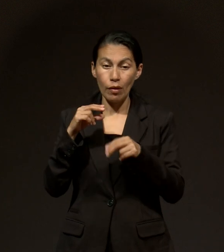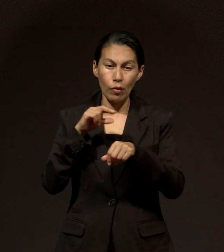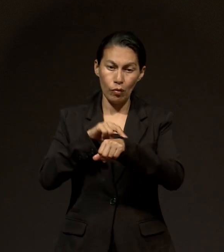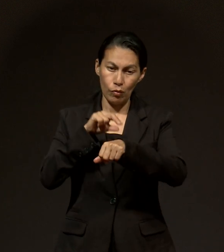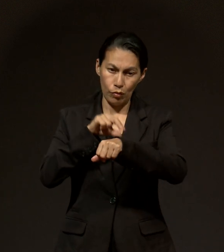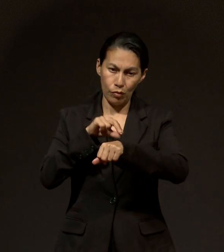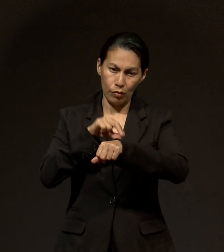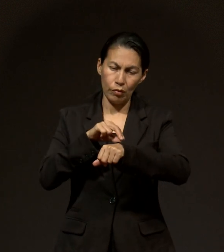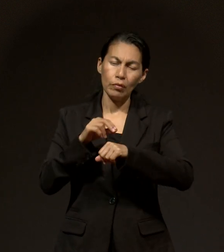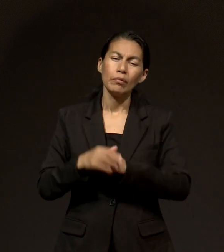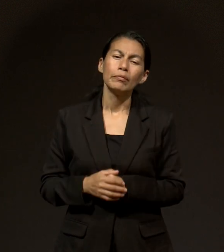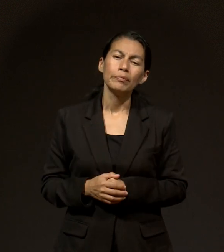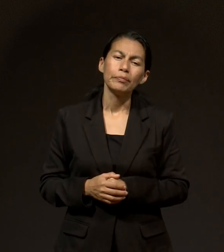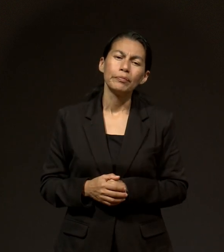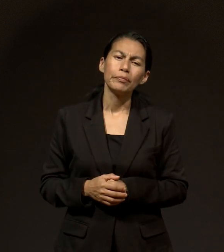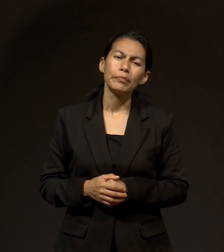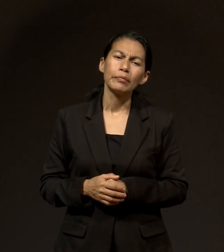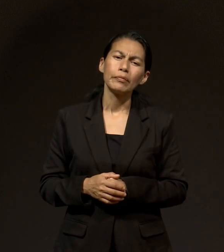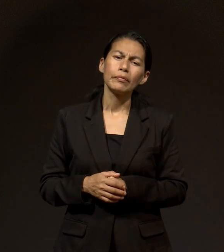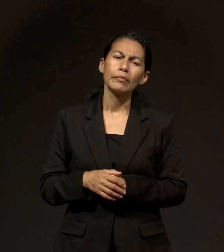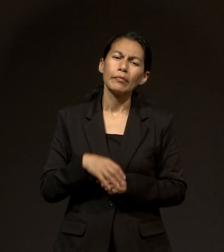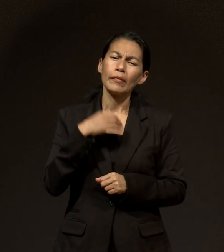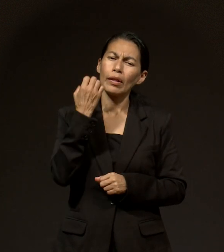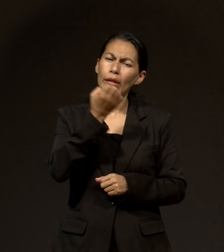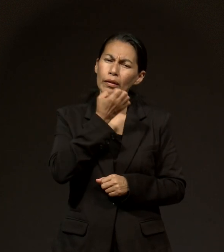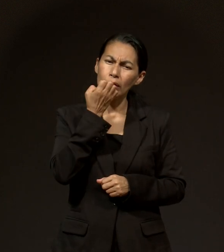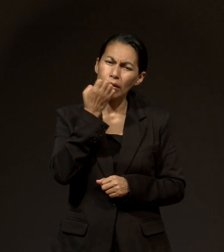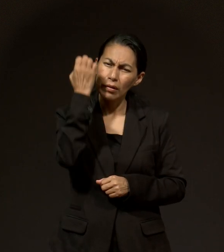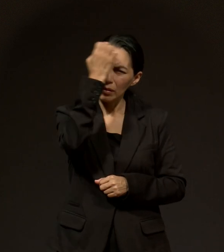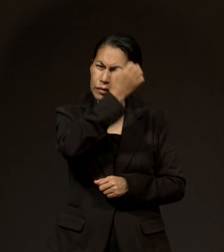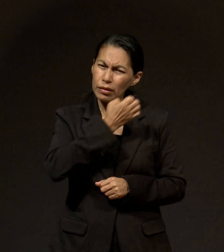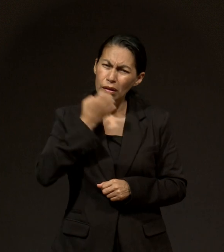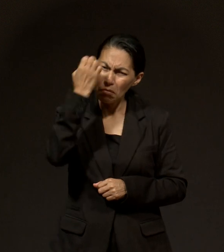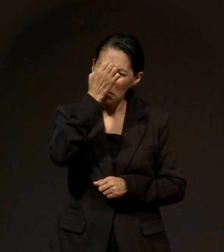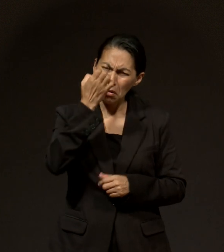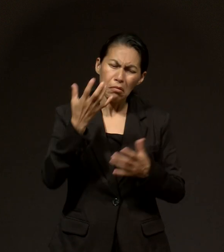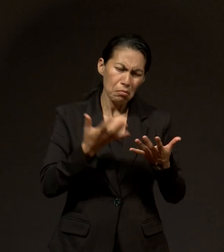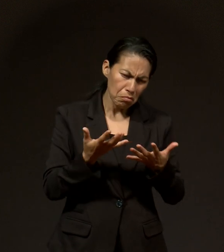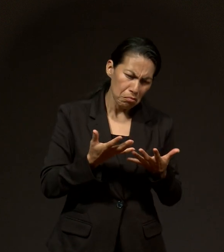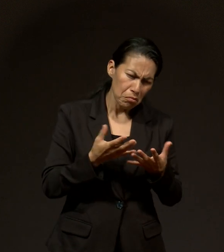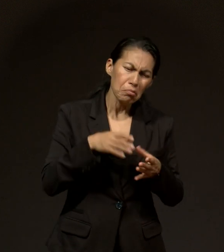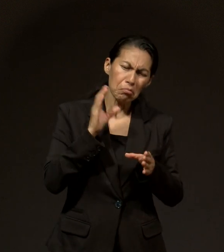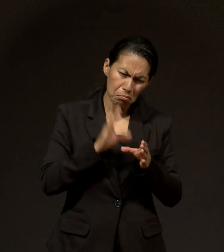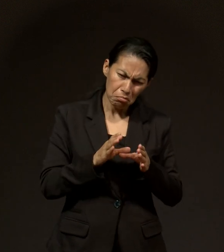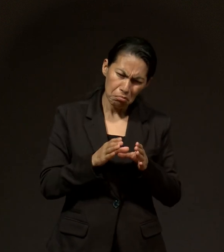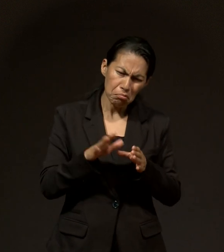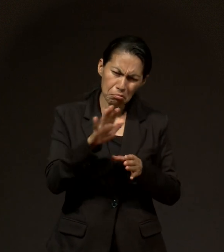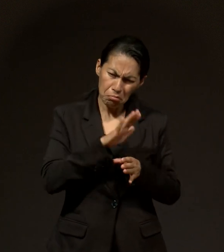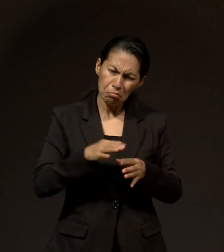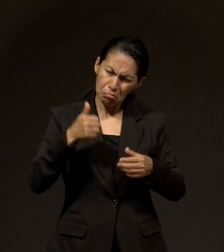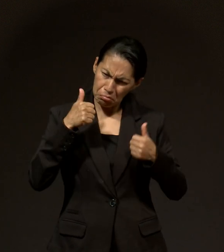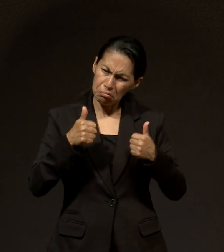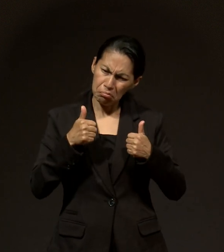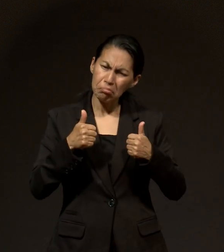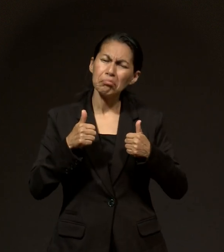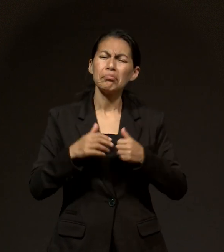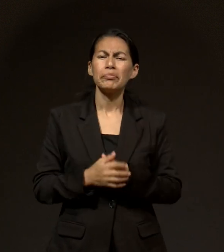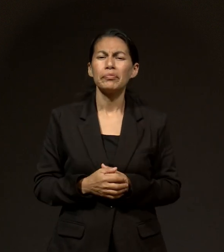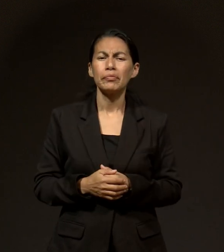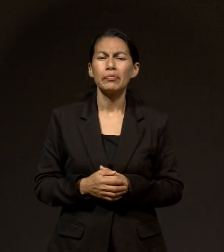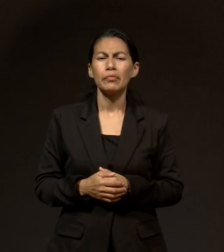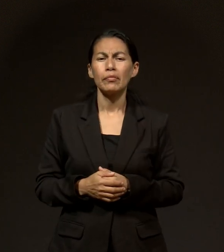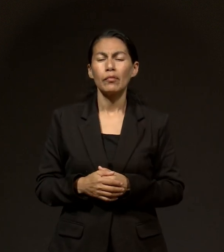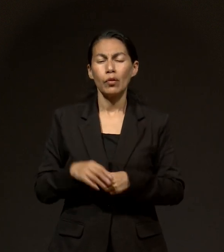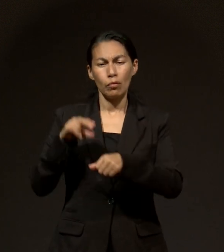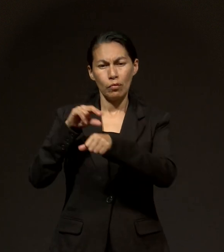medicina. Yo presenté el examen de medicina, lo pasé, entro a medicina.